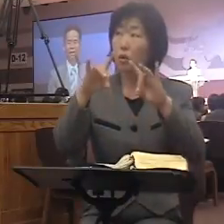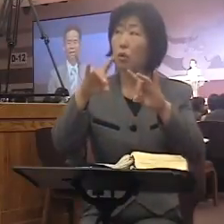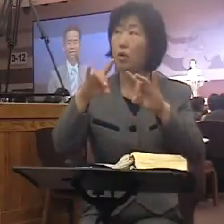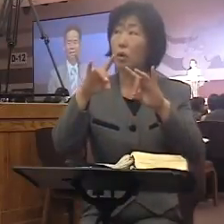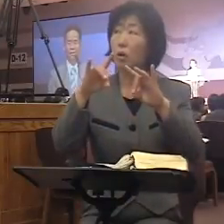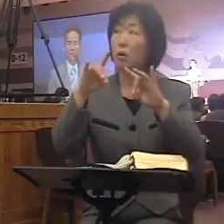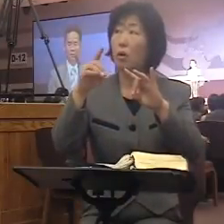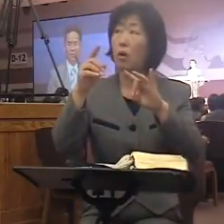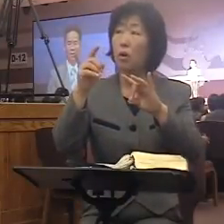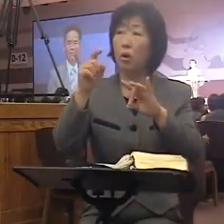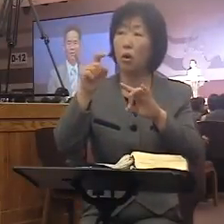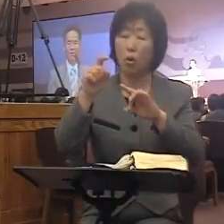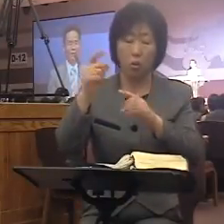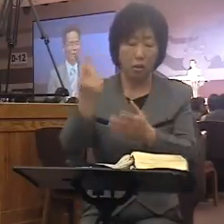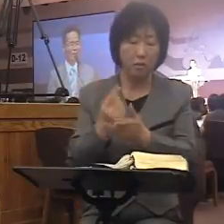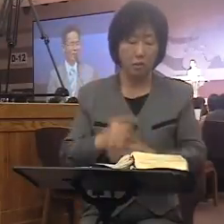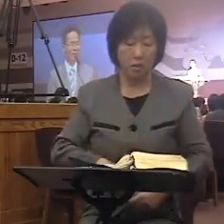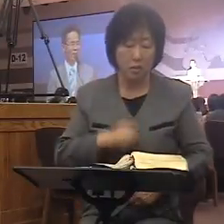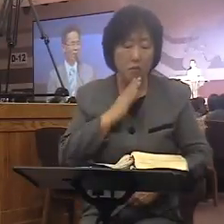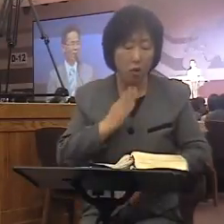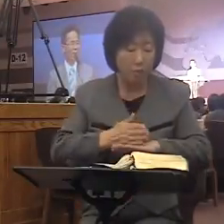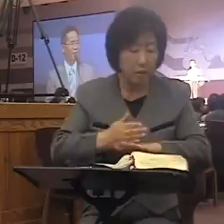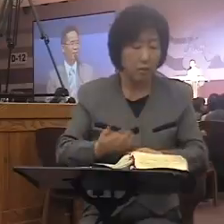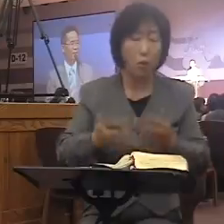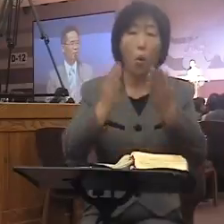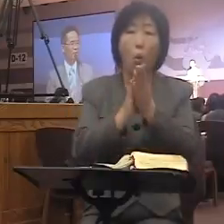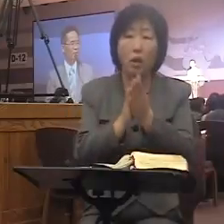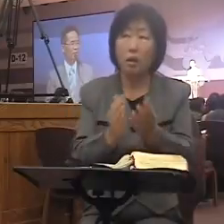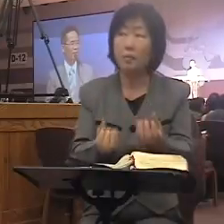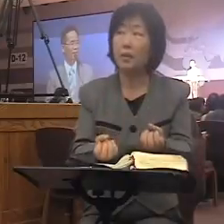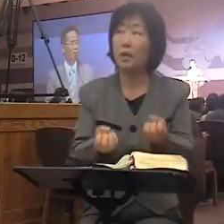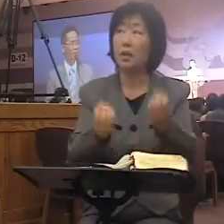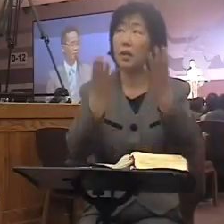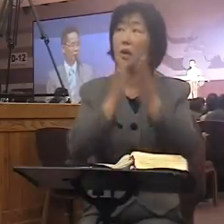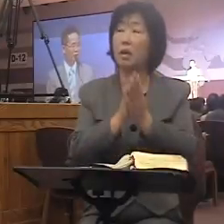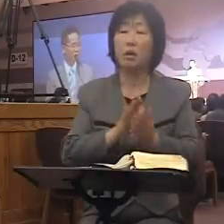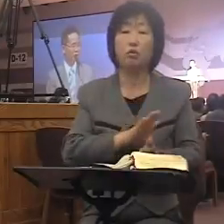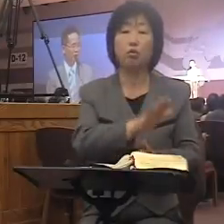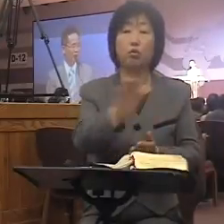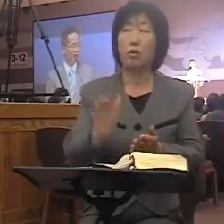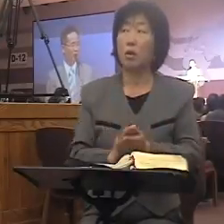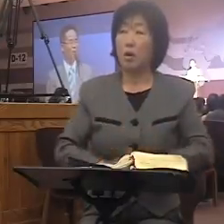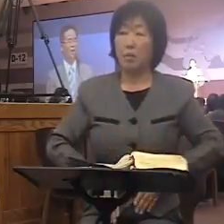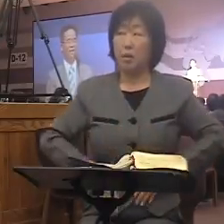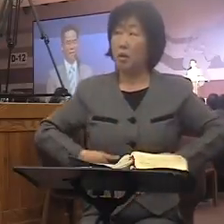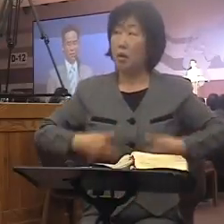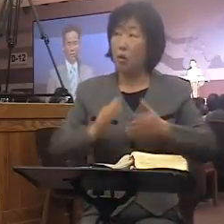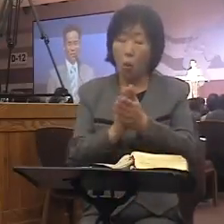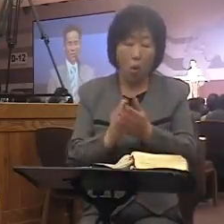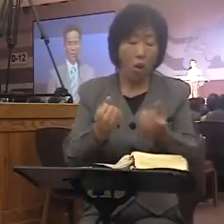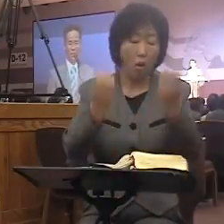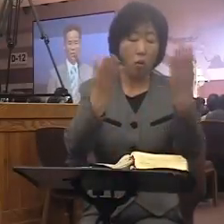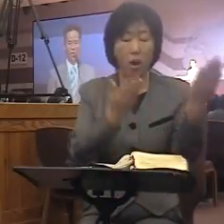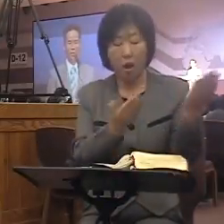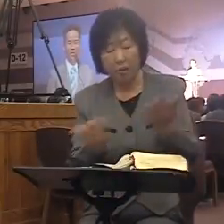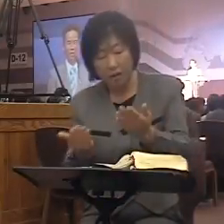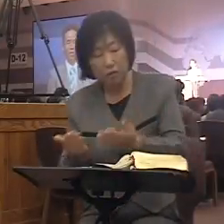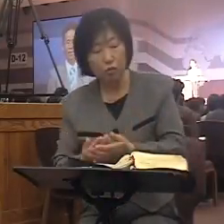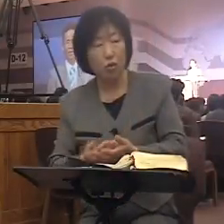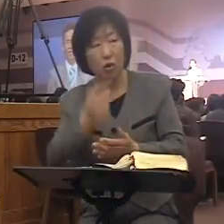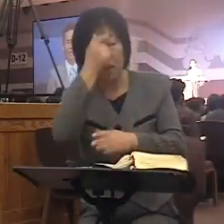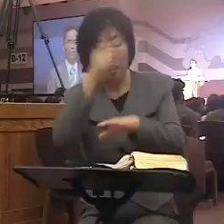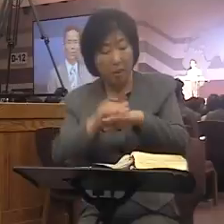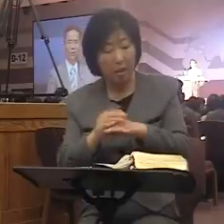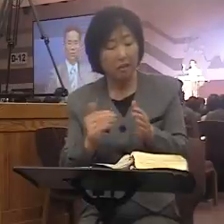계시면 진심으로 감사하고 환영합니다. 저희가 여러분들 따뜻이 환영하고 또 안내해 드리겠습니다. 예배 마치고